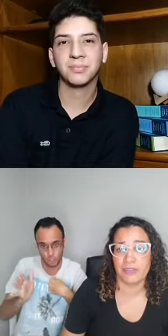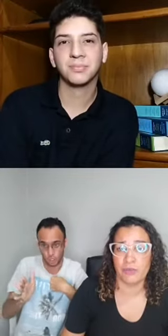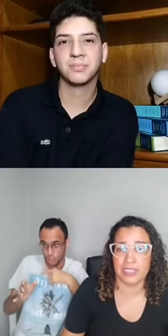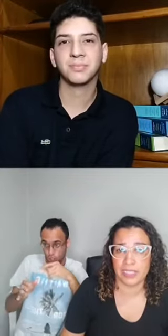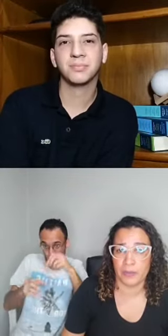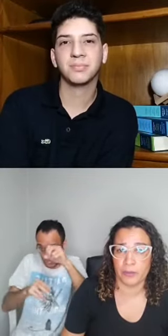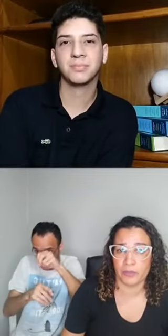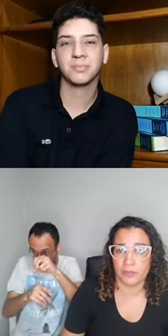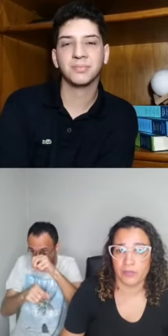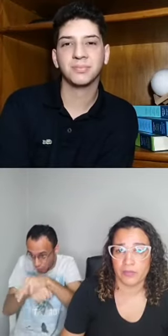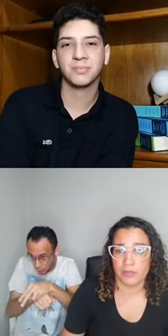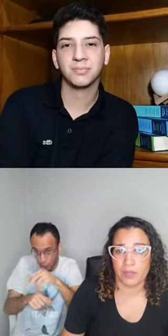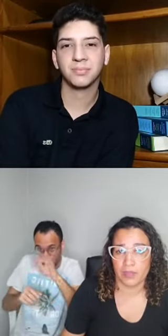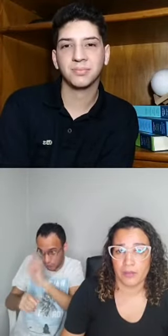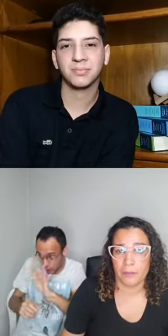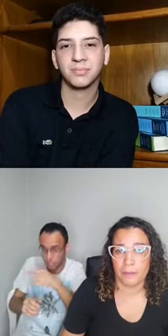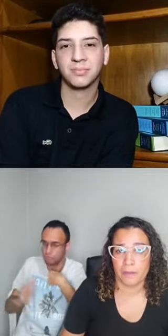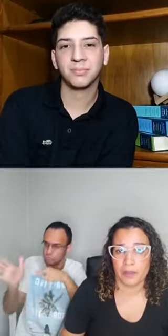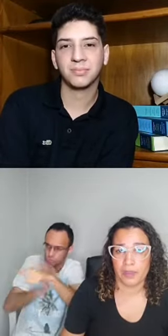se tem um exemplo.